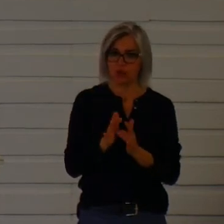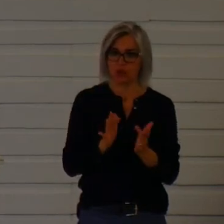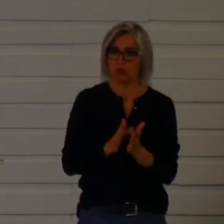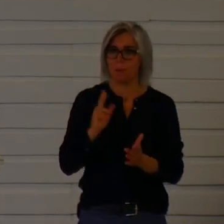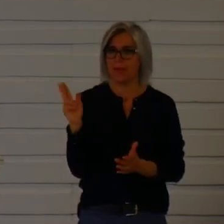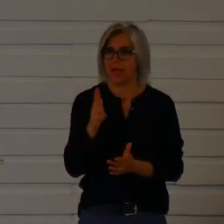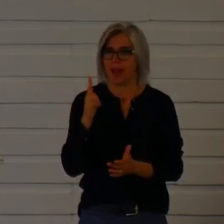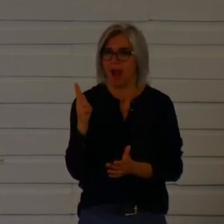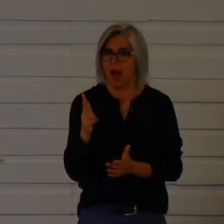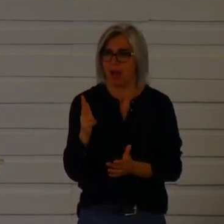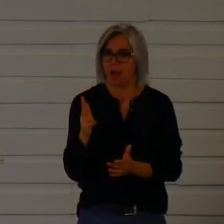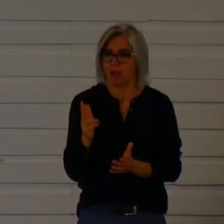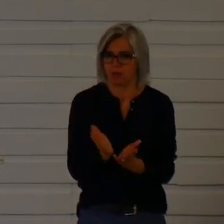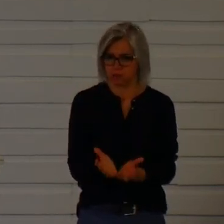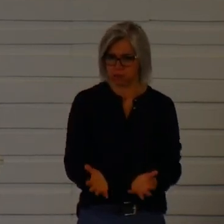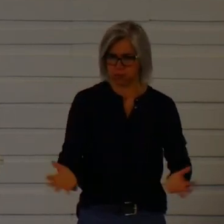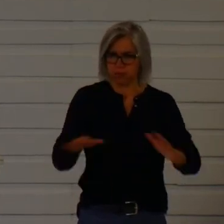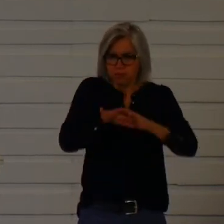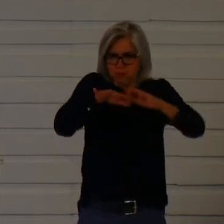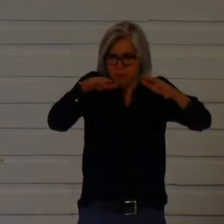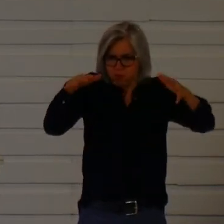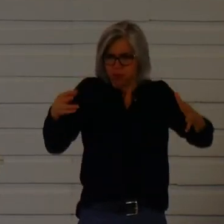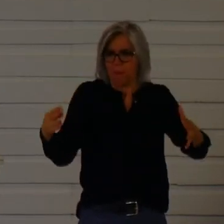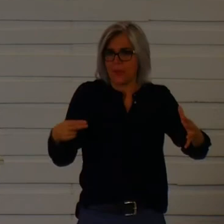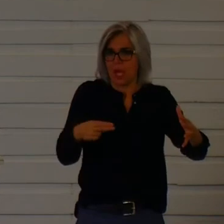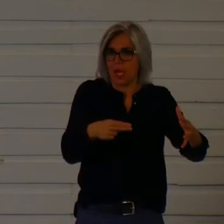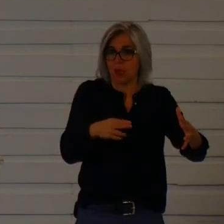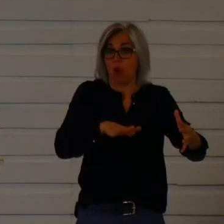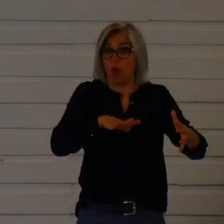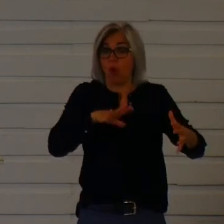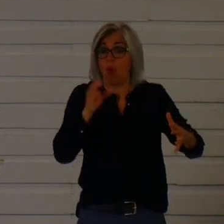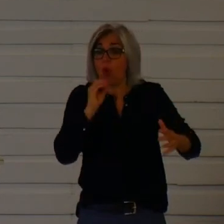gridano, tu sei il figlio dell'Iddio vivente?